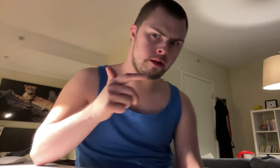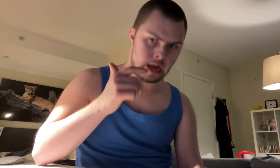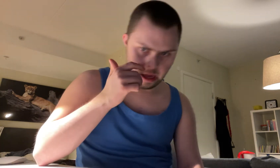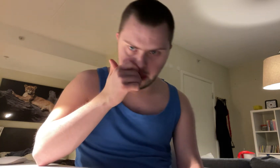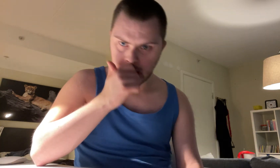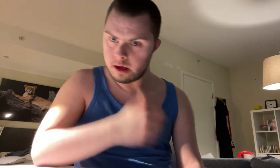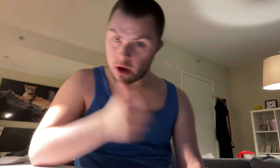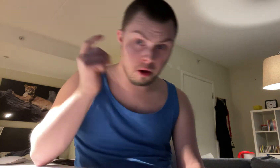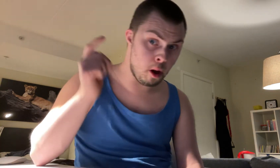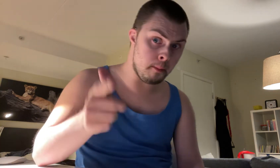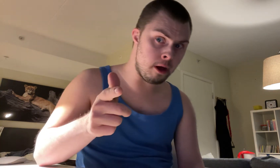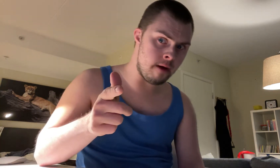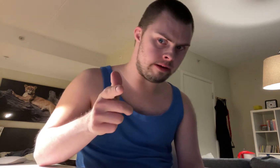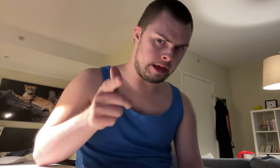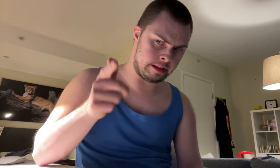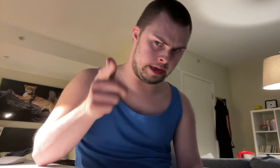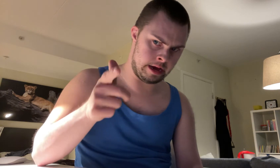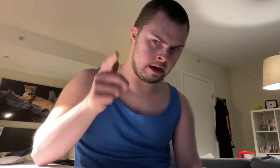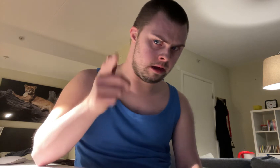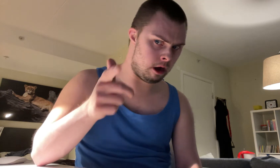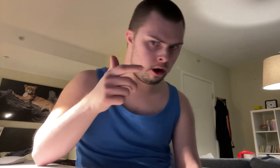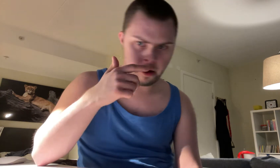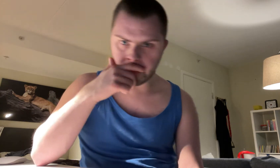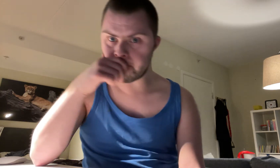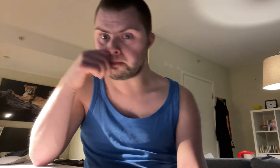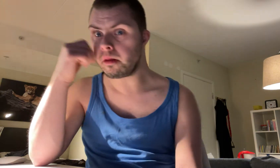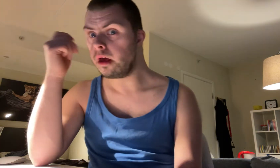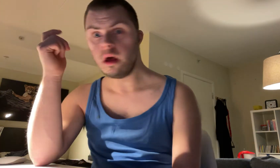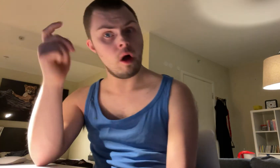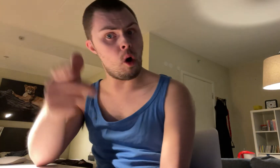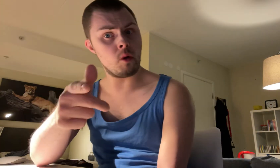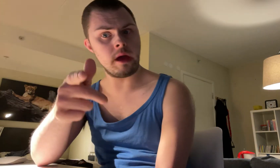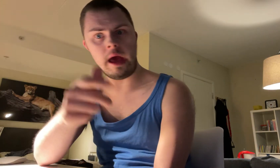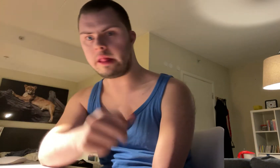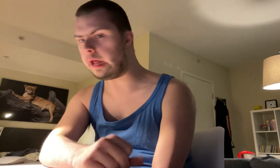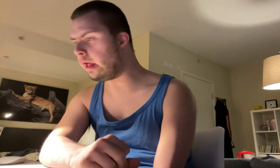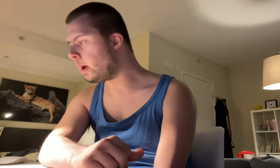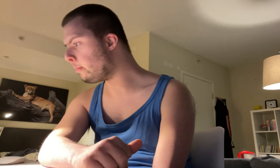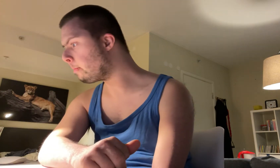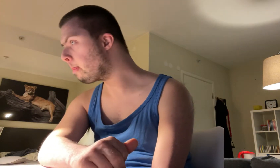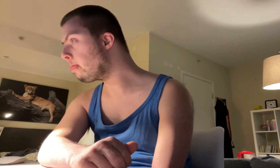tack. Jag behöver det. Ja. Och ett till.